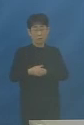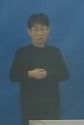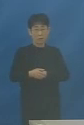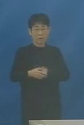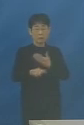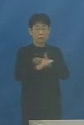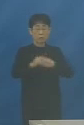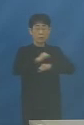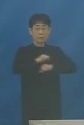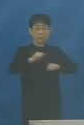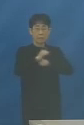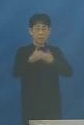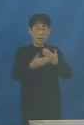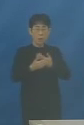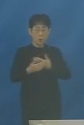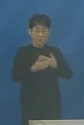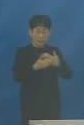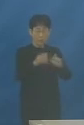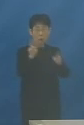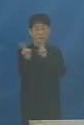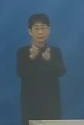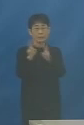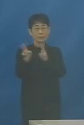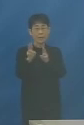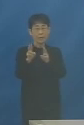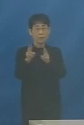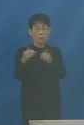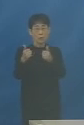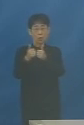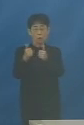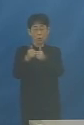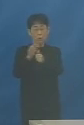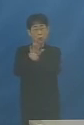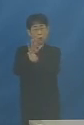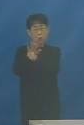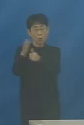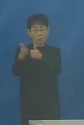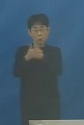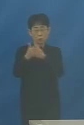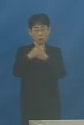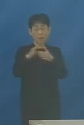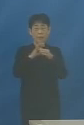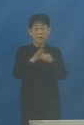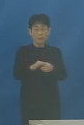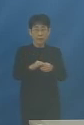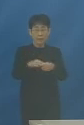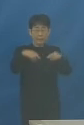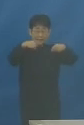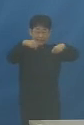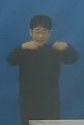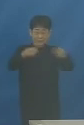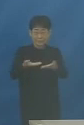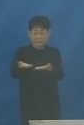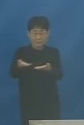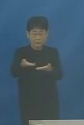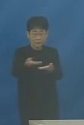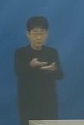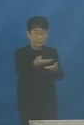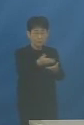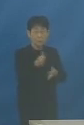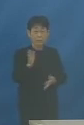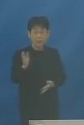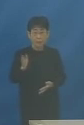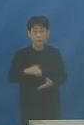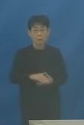保険の会社の方とも協力を体感型の中でですね違う紙を配って頂くと下記の事もやりますがで